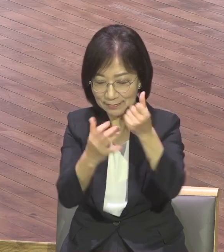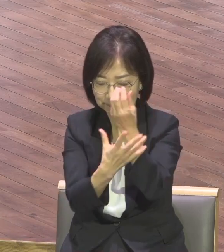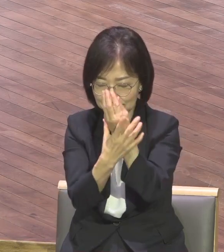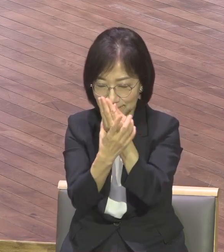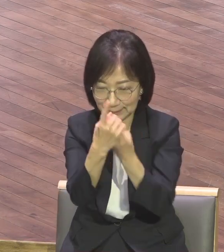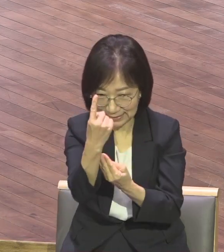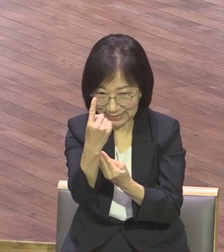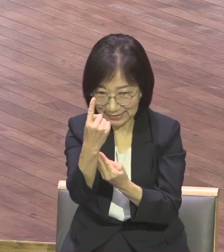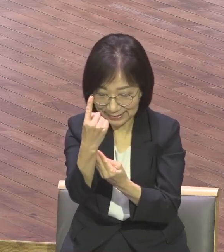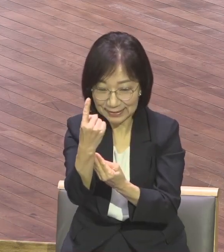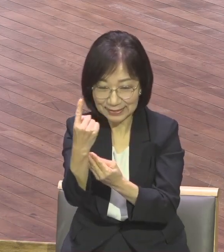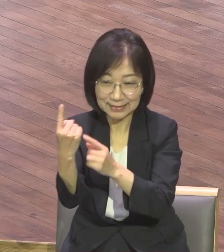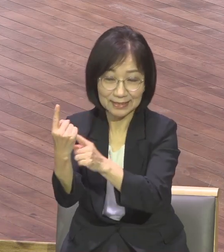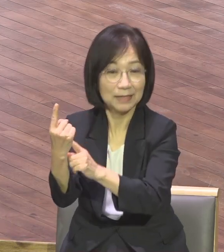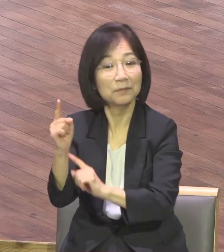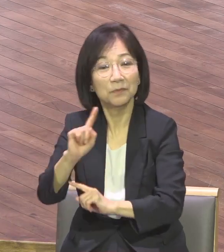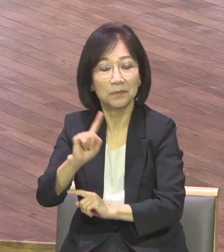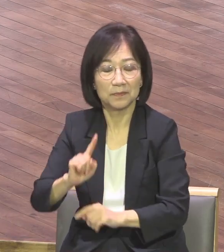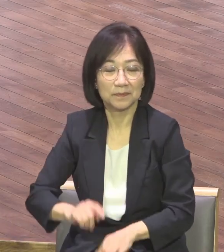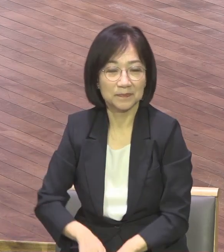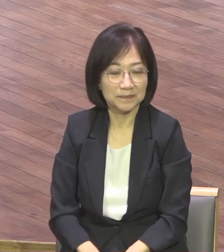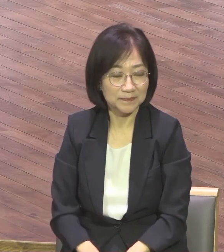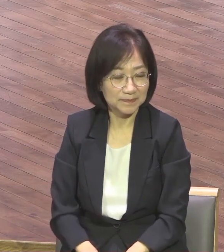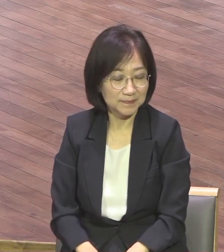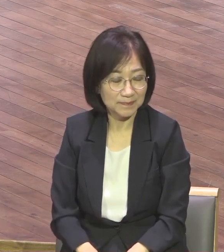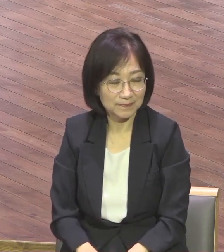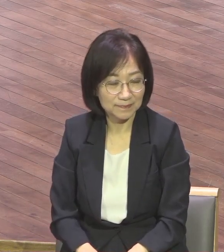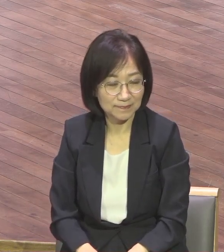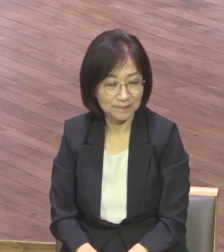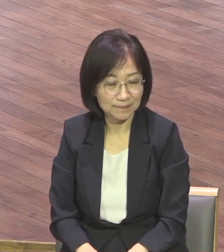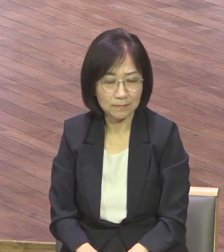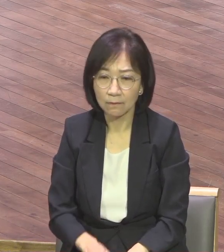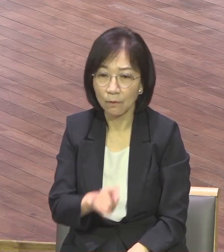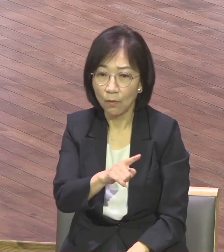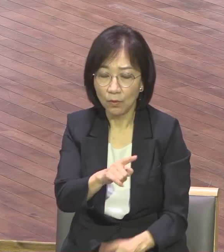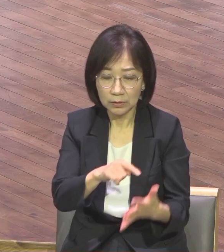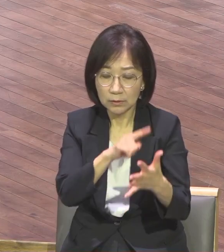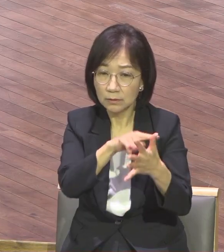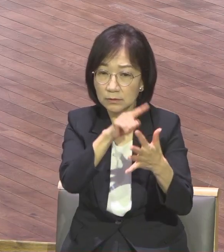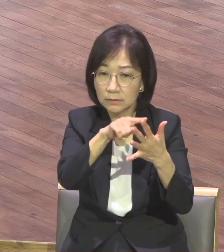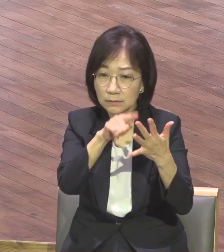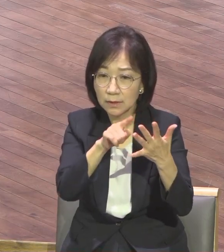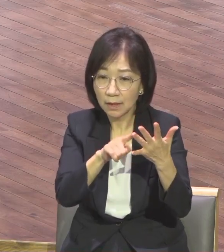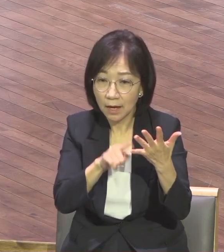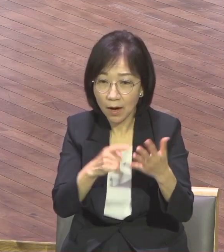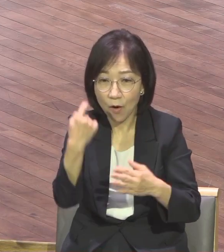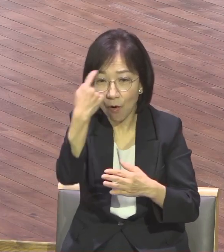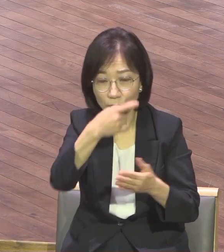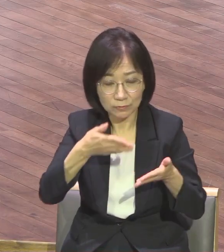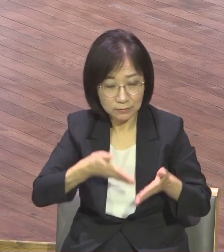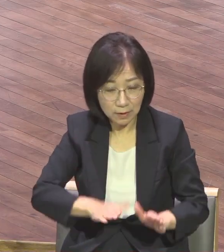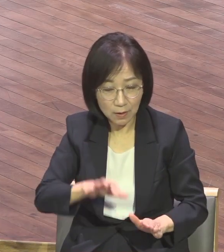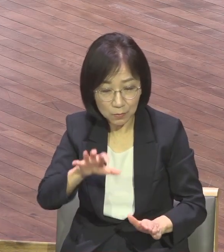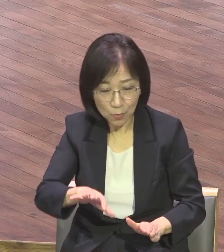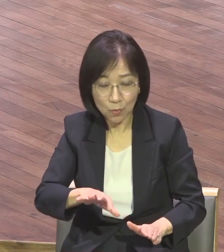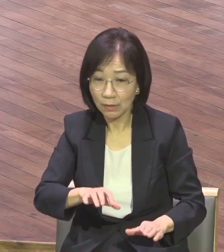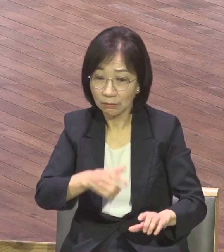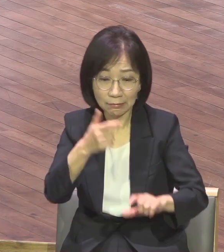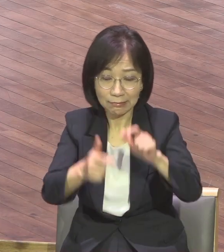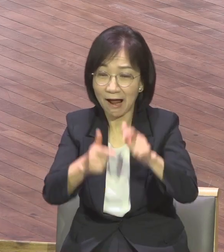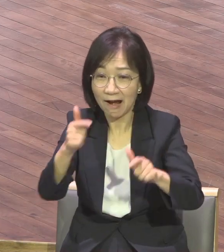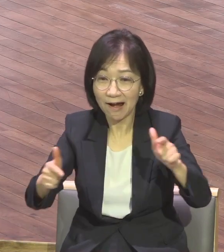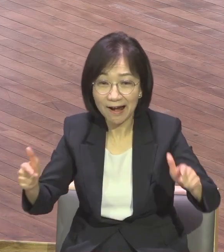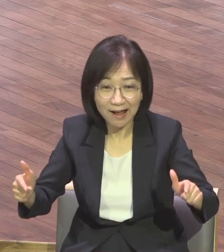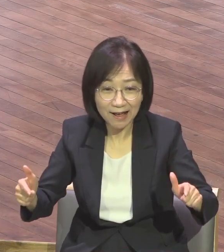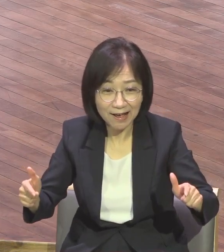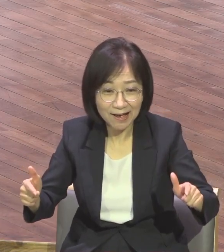팀이었어요. 독특한 것은 이들의 출신 배경이 다 그렇게 달랐습니다. 예루살렘의